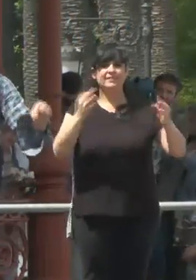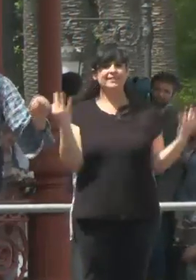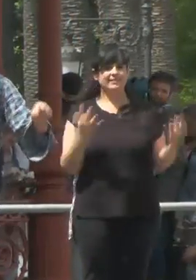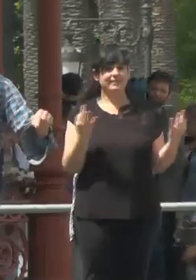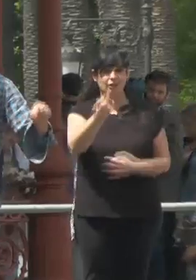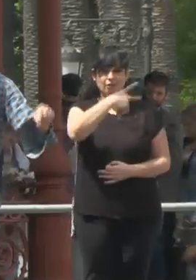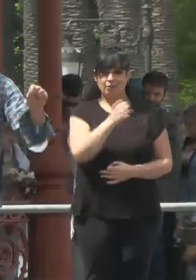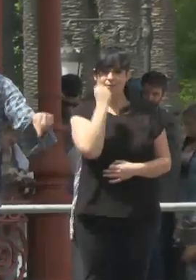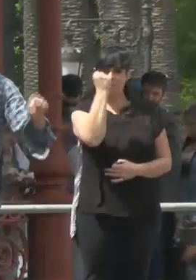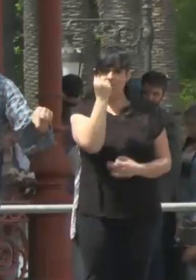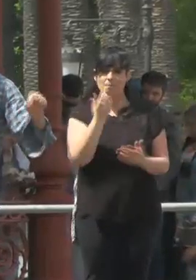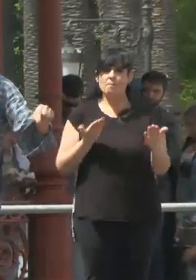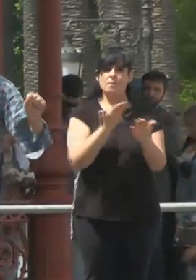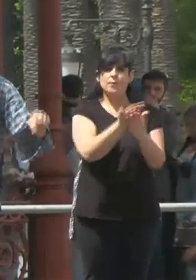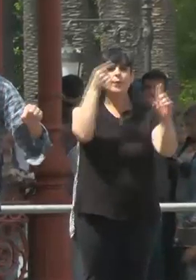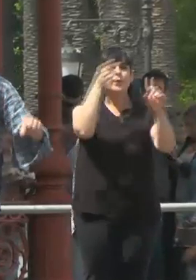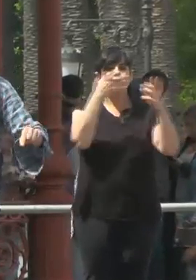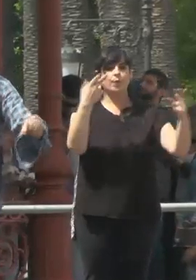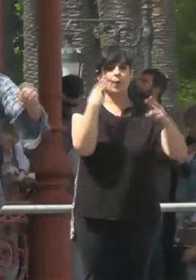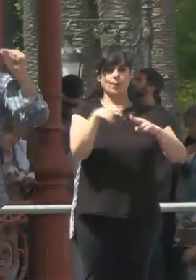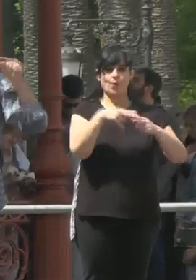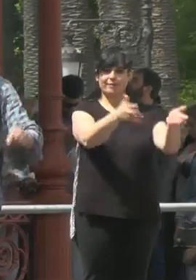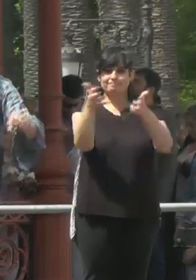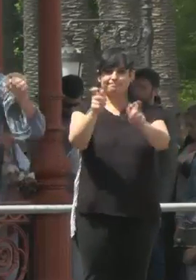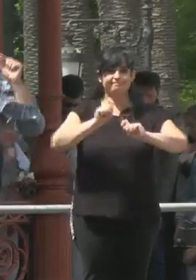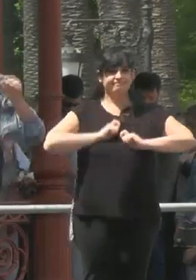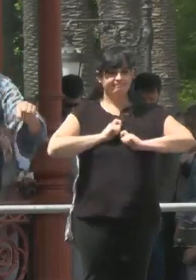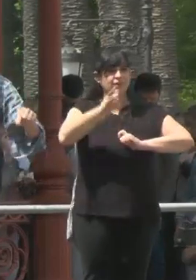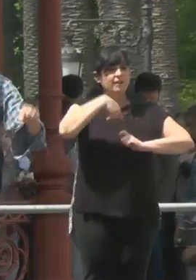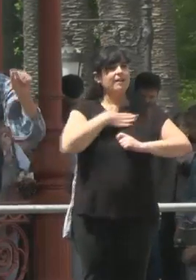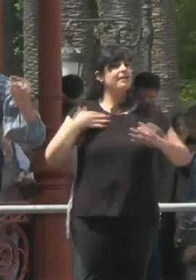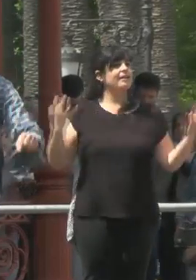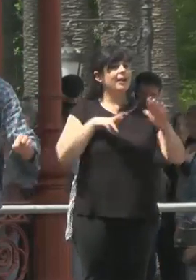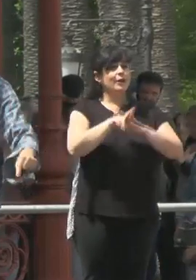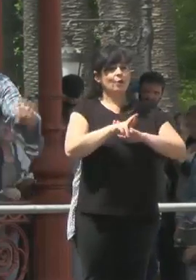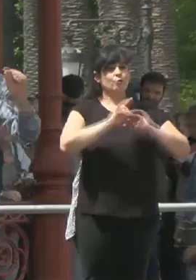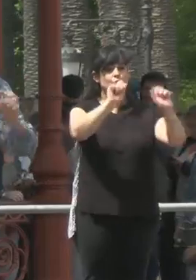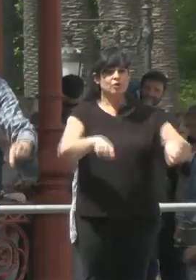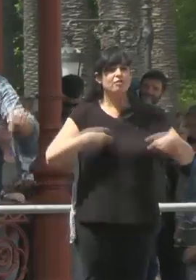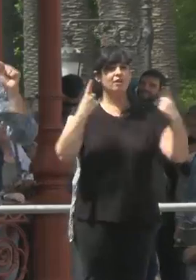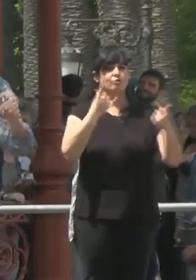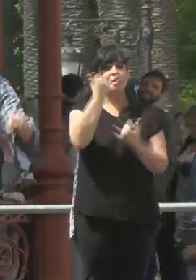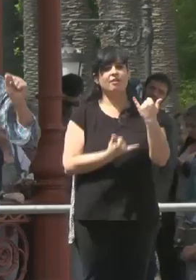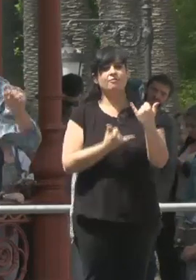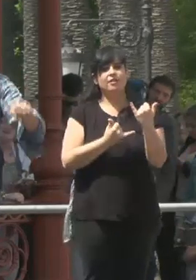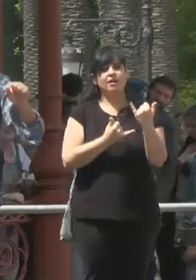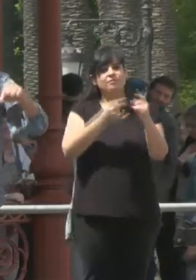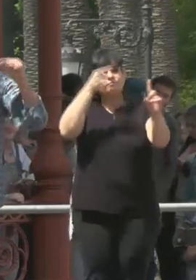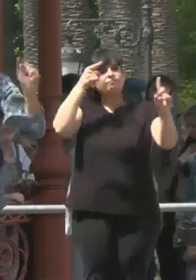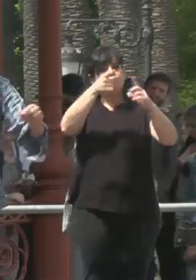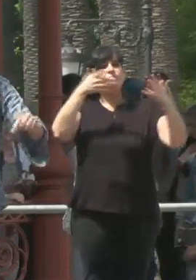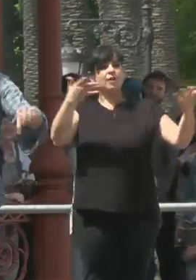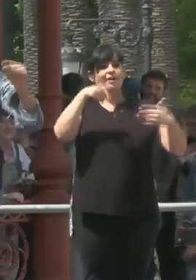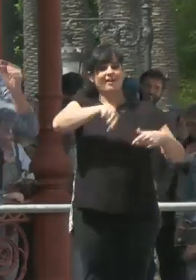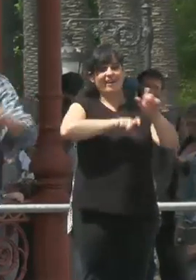reclamamos soberanía para poder facer as políticas que nos beneficien. Queremos que os nosos recursos naturais sirvan para darlle benestar á xente